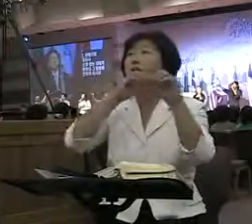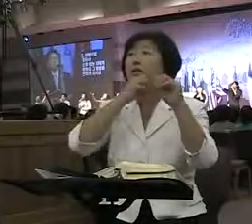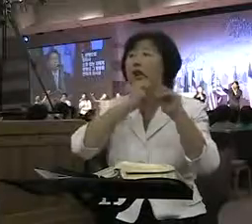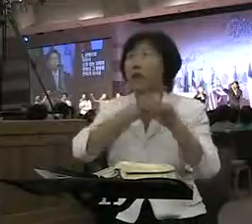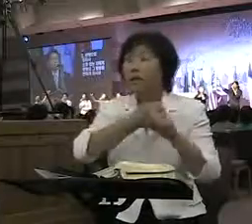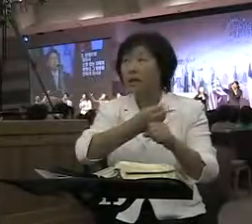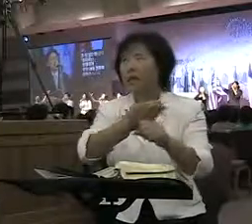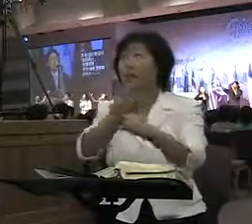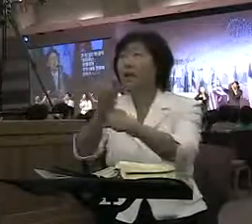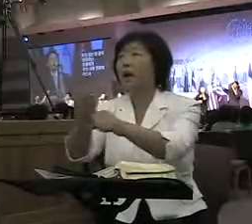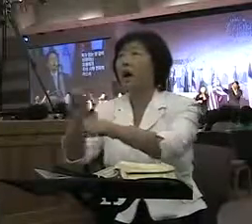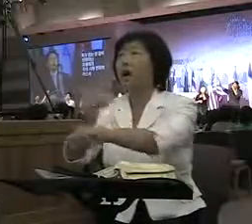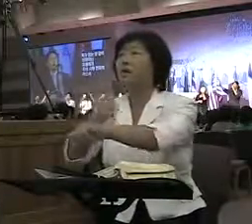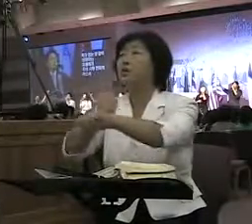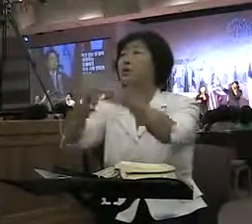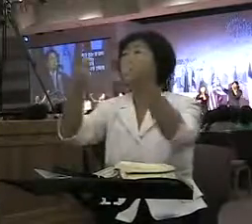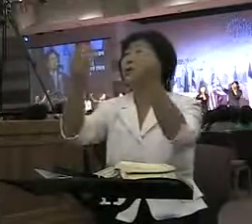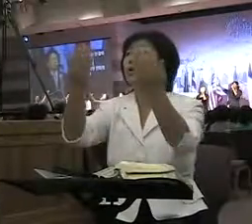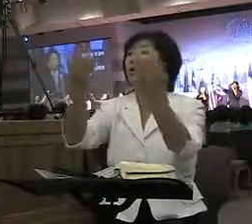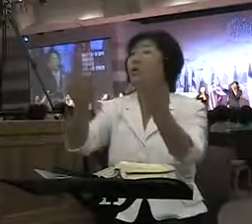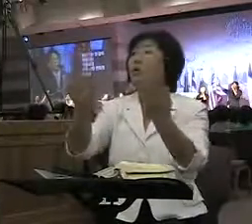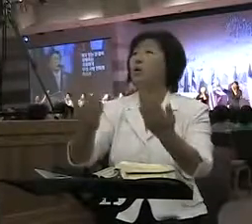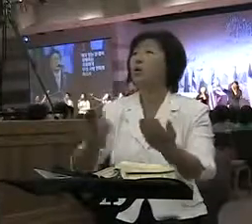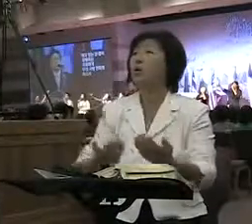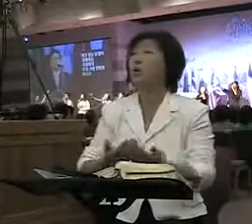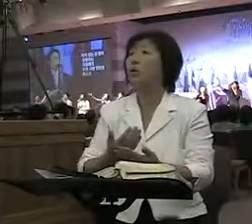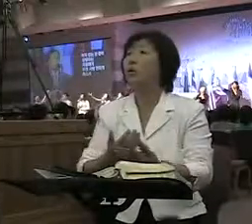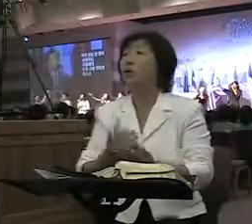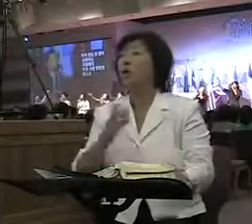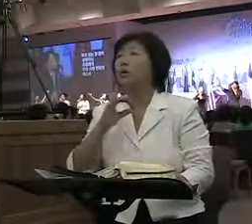말씀을 전하게 하시고 목자 없는